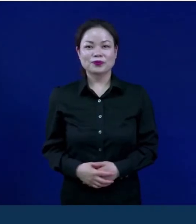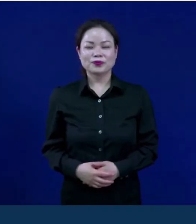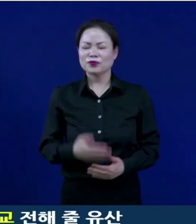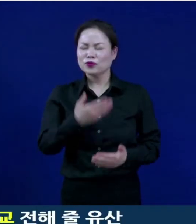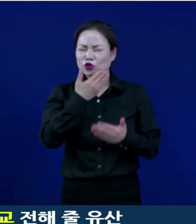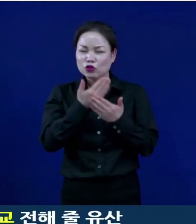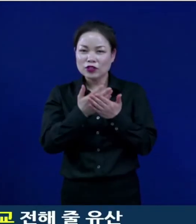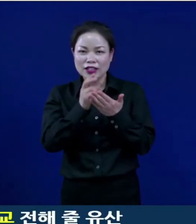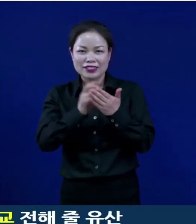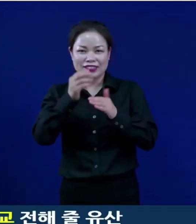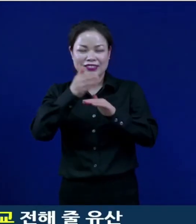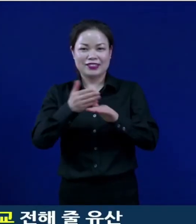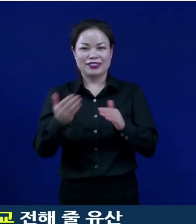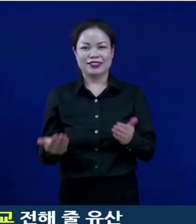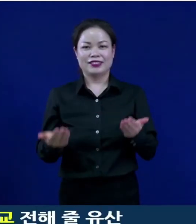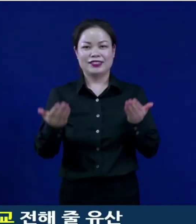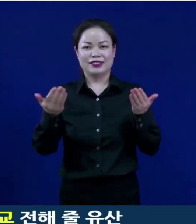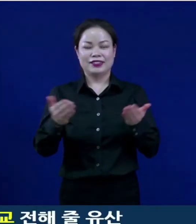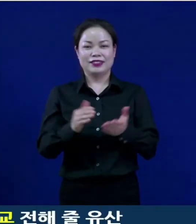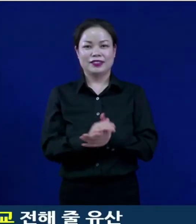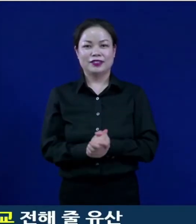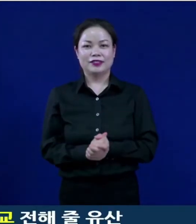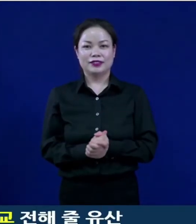귀한 찬양 감사합니다.